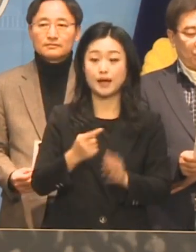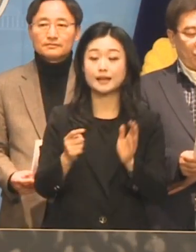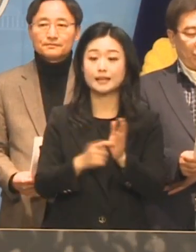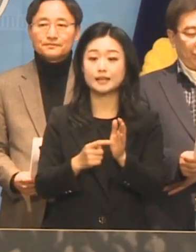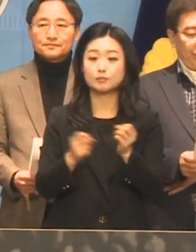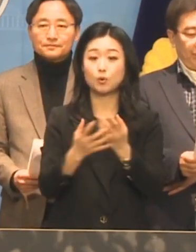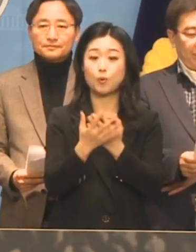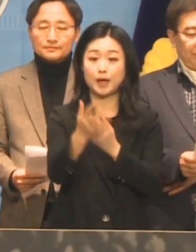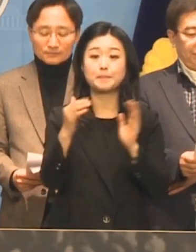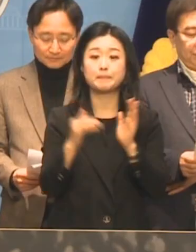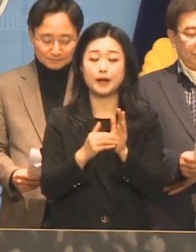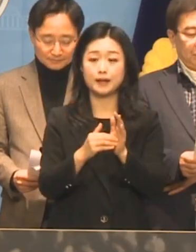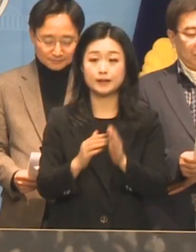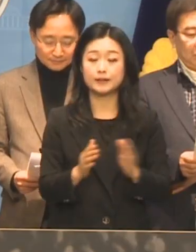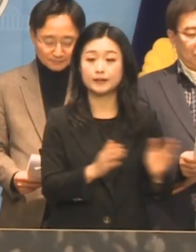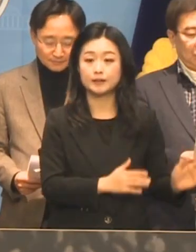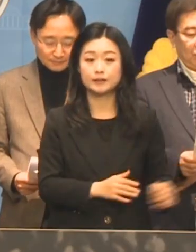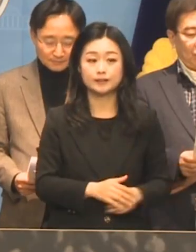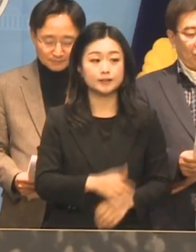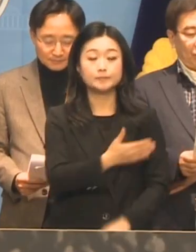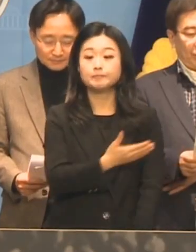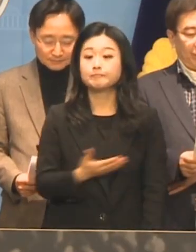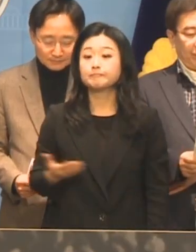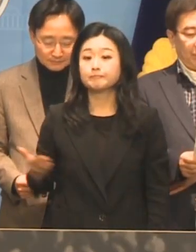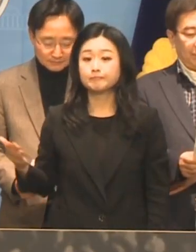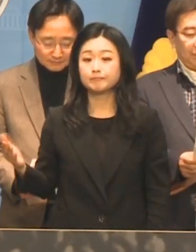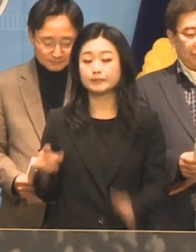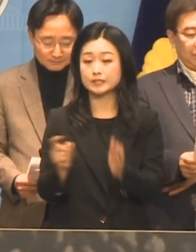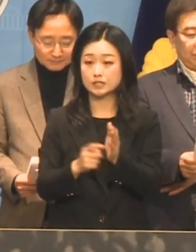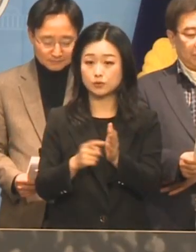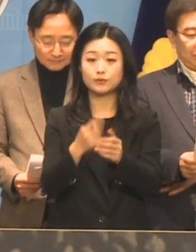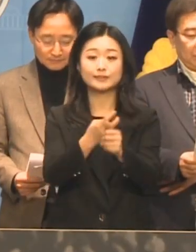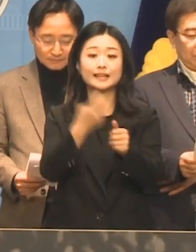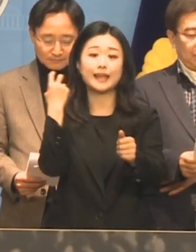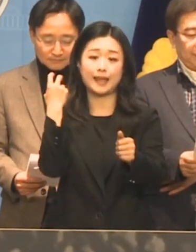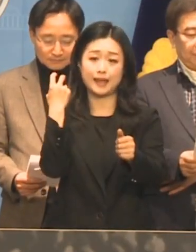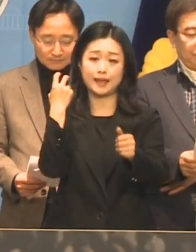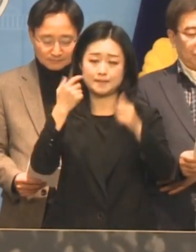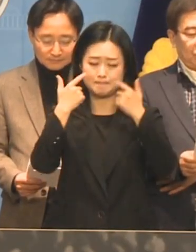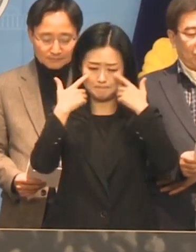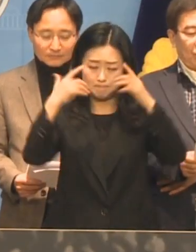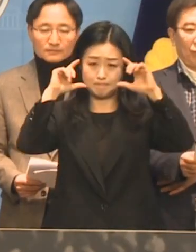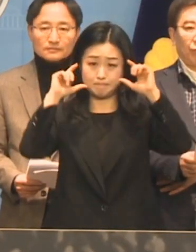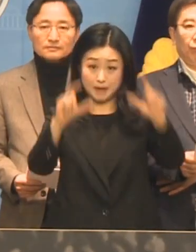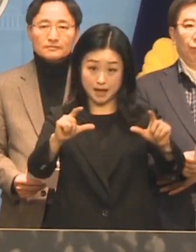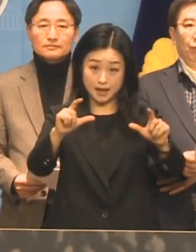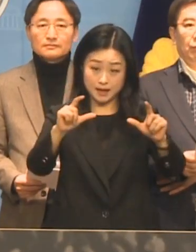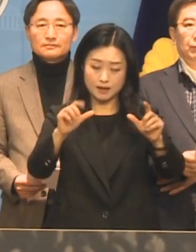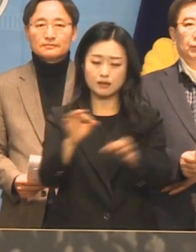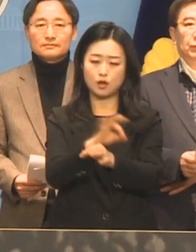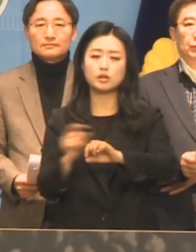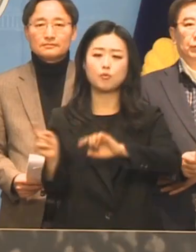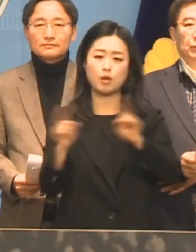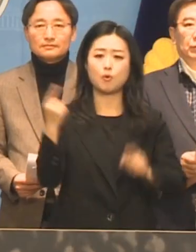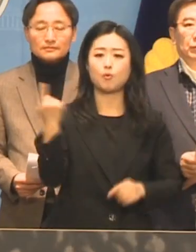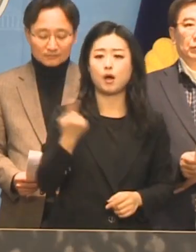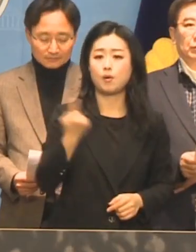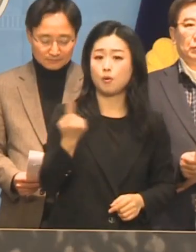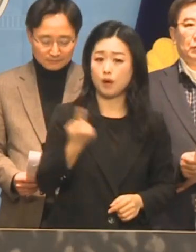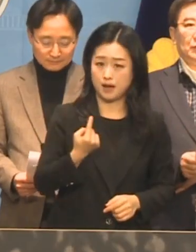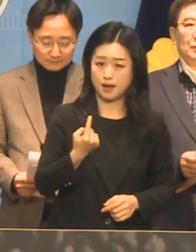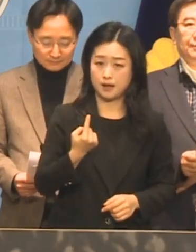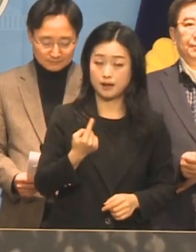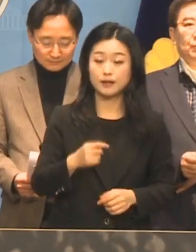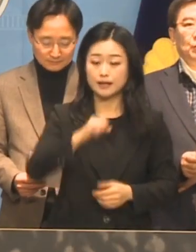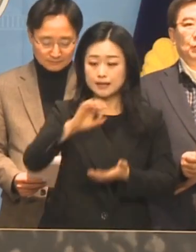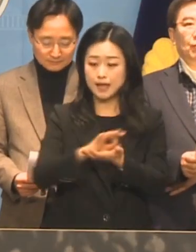열었습니다. 더불어민주당 기재위 위원들은 신속한 탄핵이 한국 경제 회복의 첫걸음이며 조속한